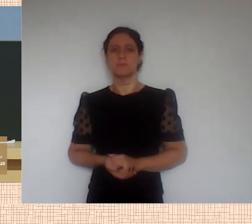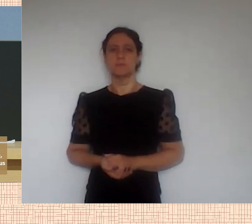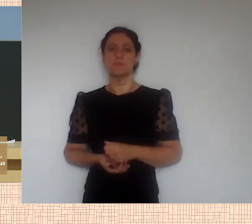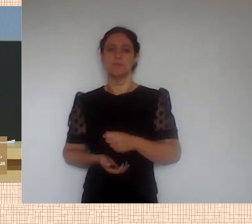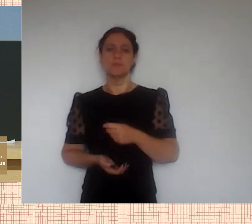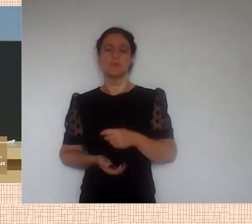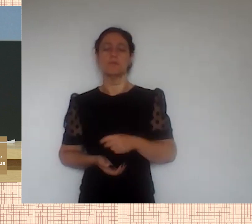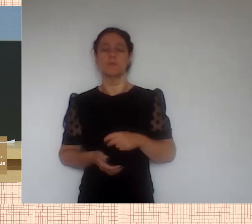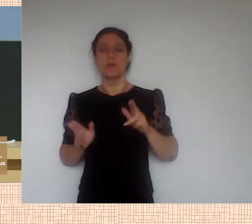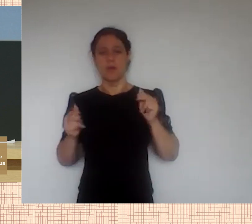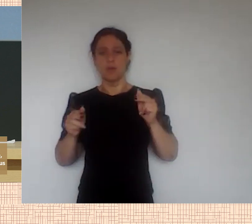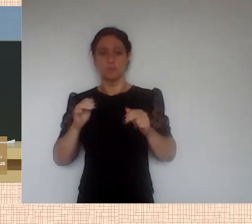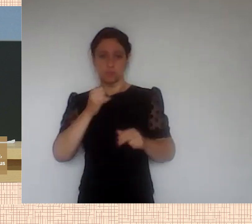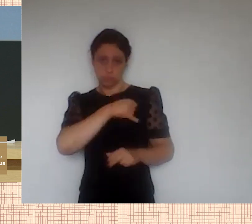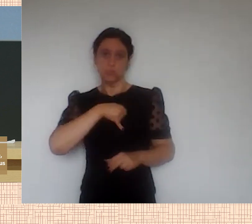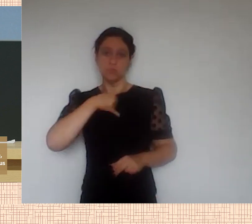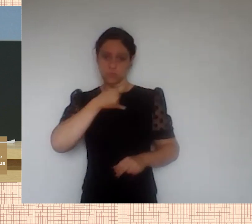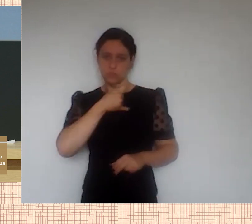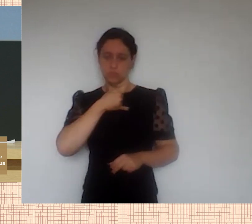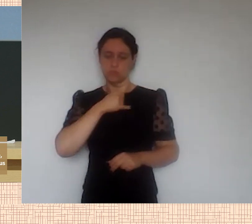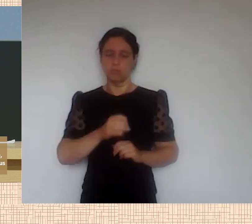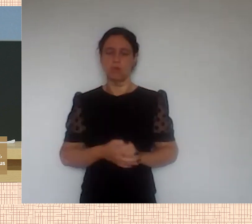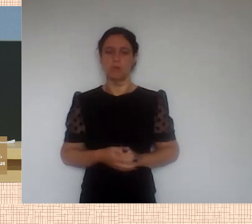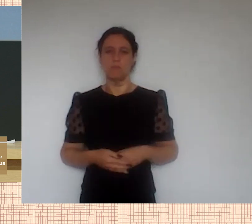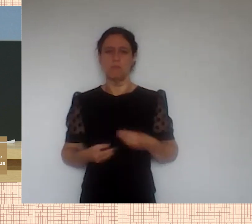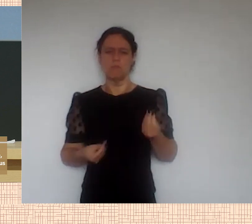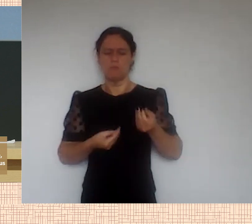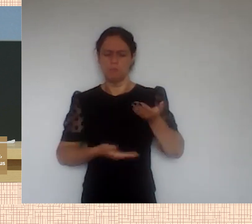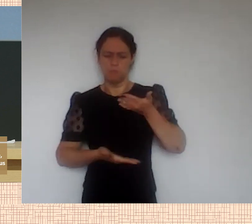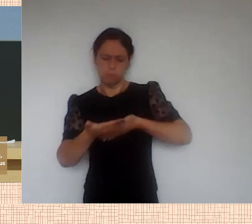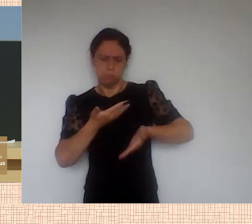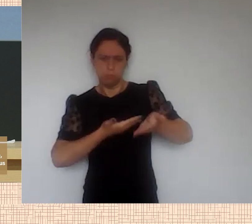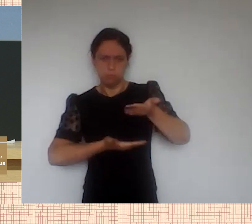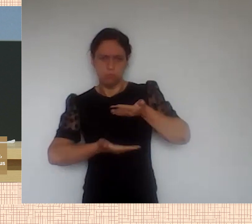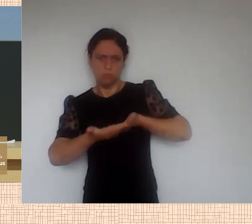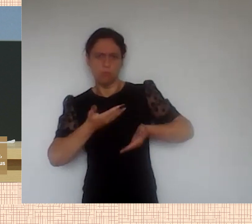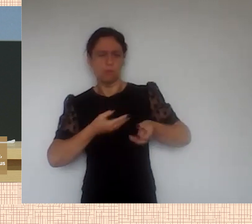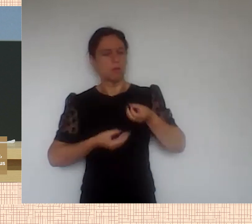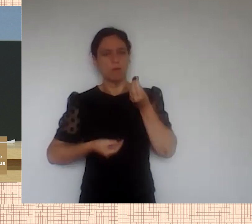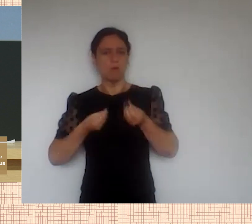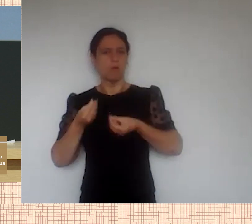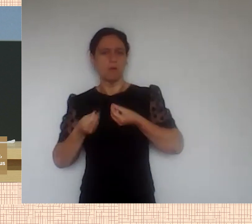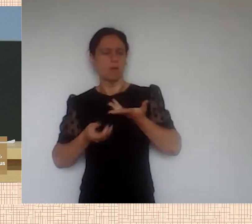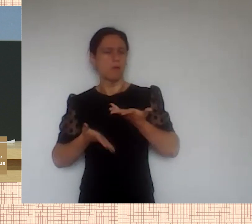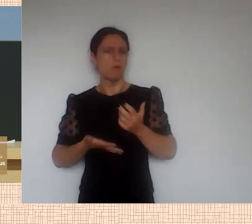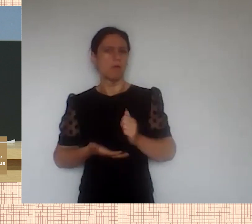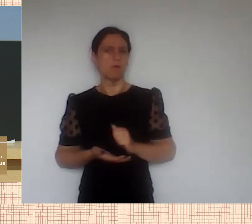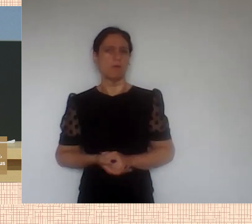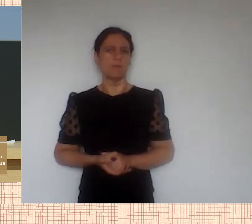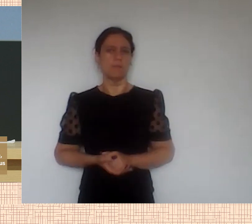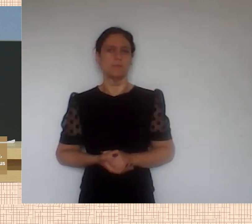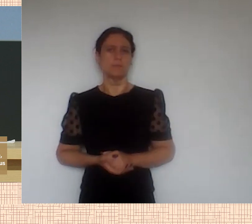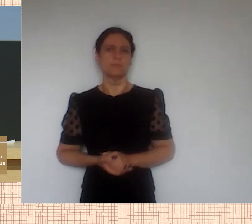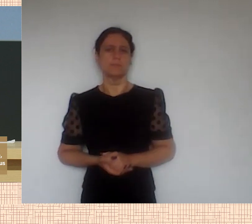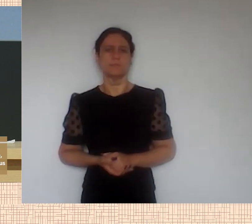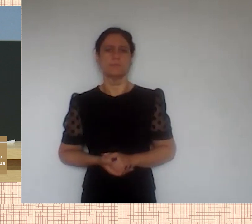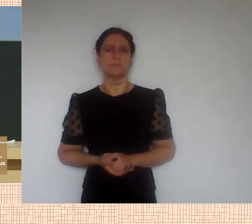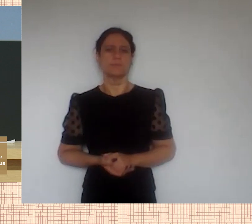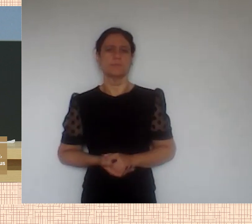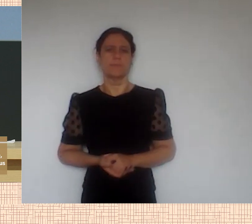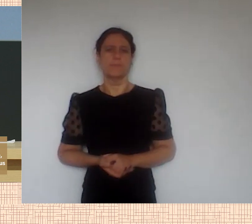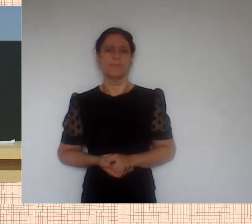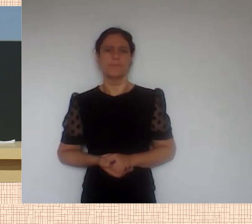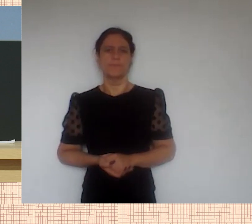vida para a igreja? Como manter? É através da palavra. Como